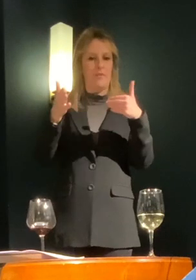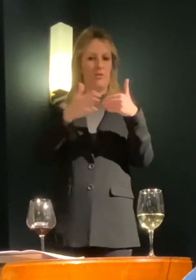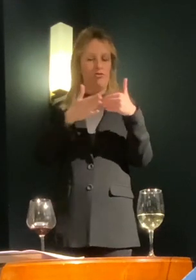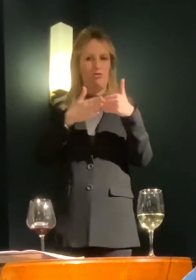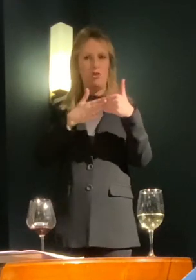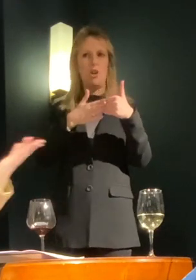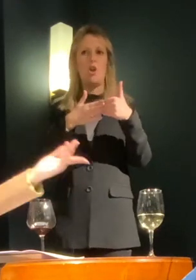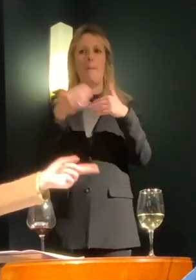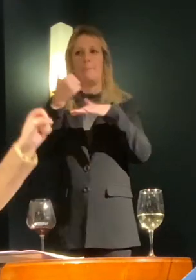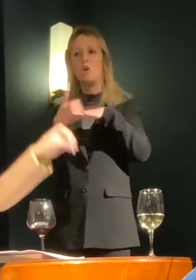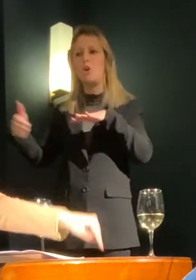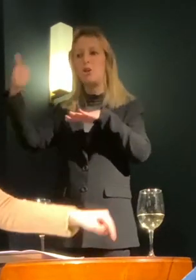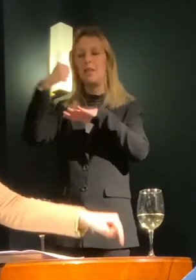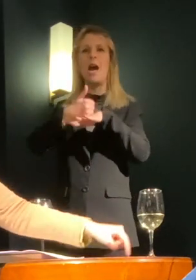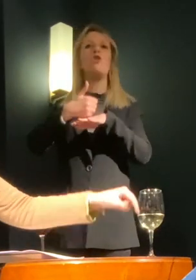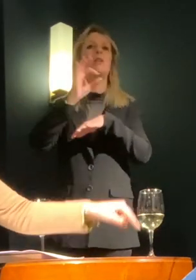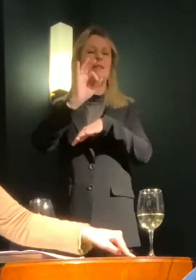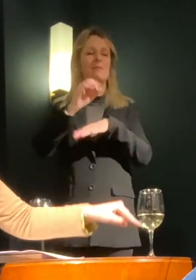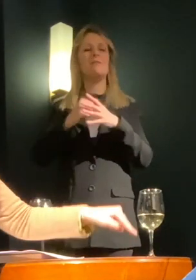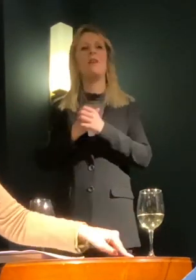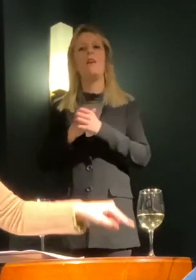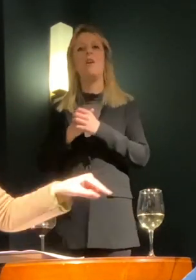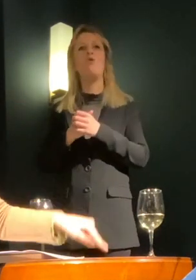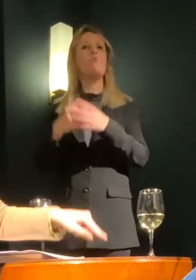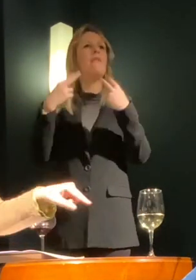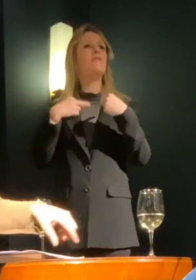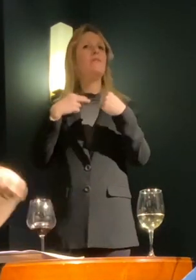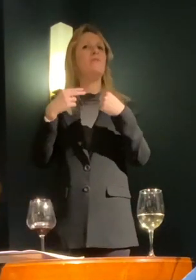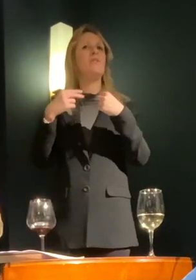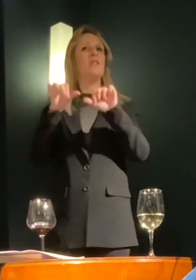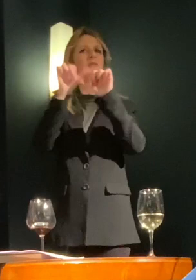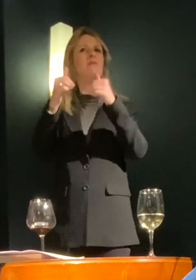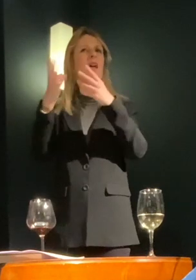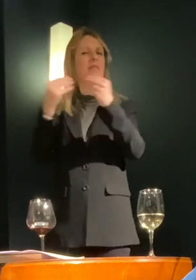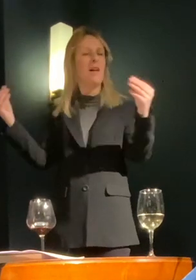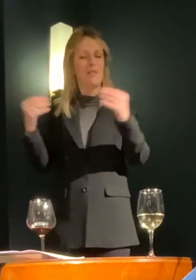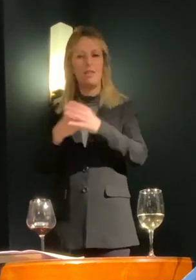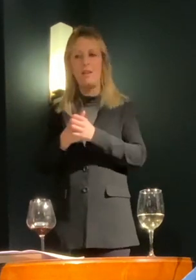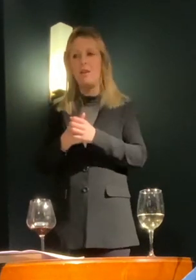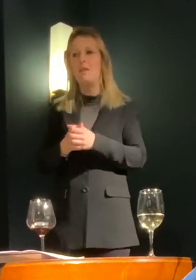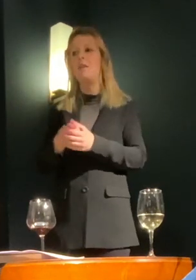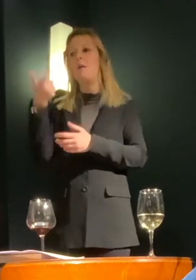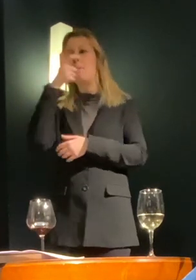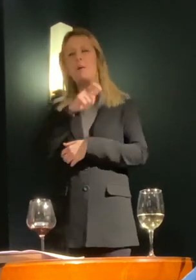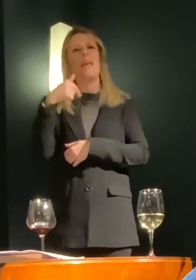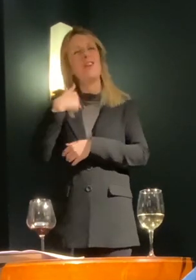tante. Ecco, io lì ti volevo, perché guarda che io ho trovato la stessa, capito?